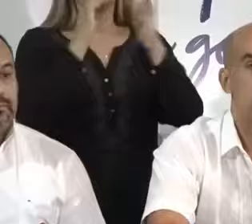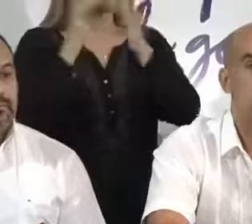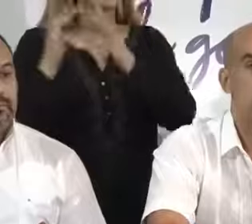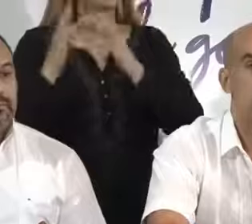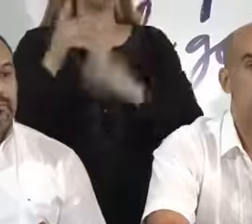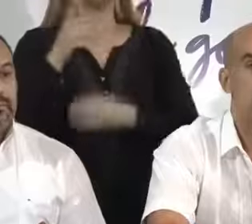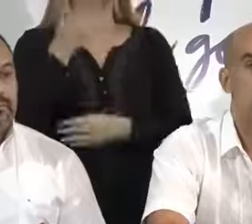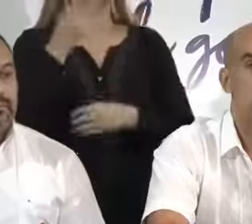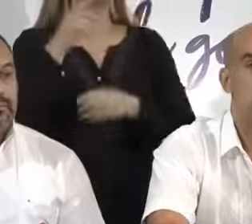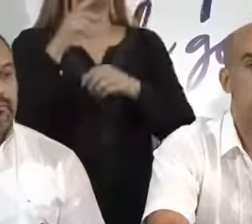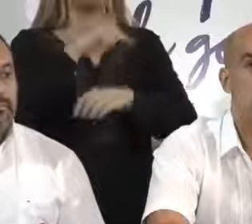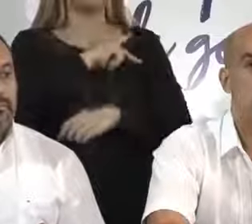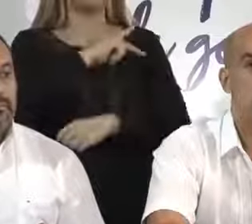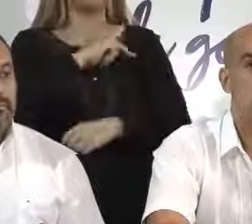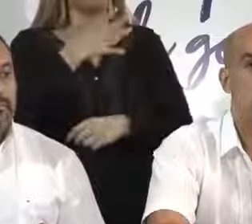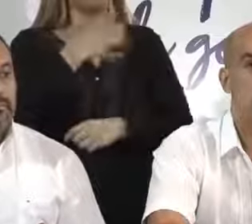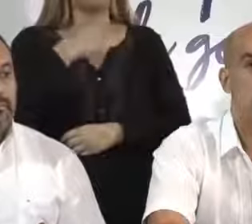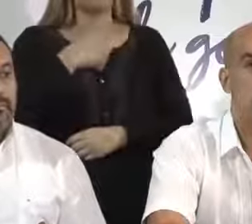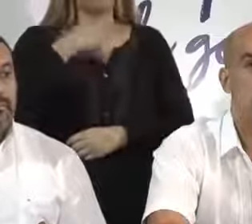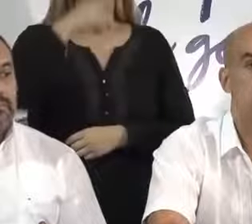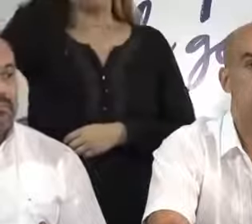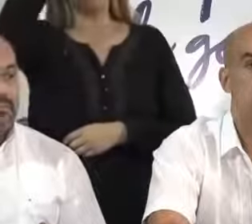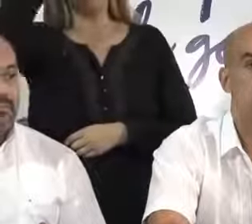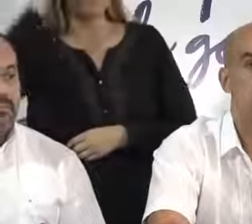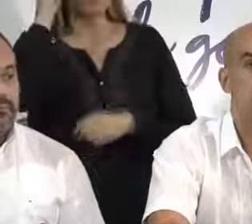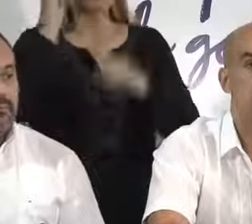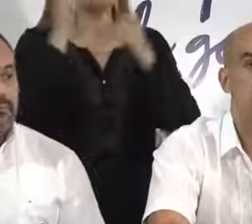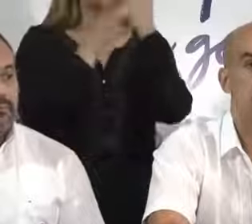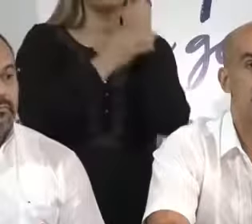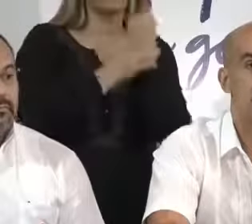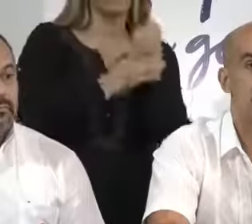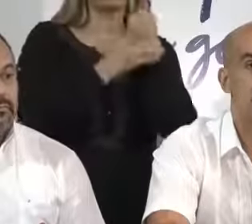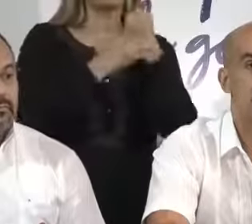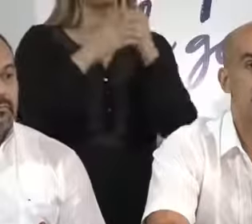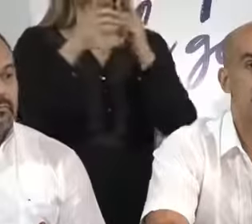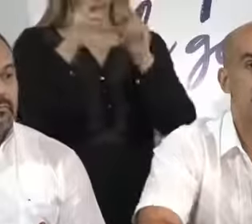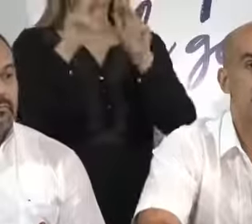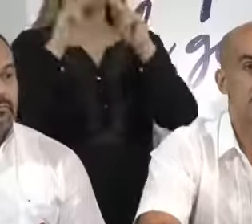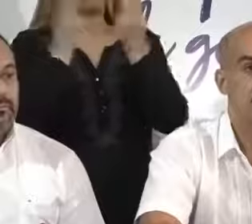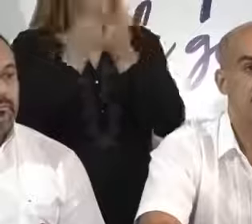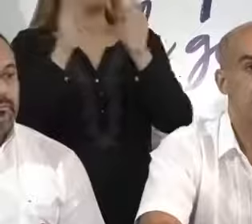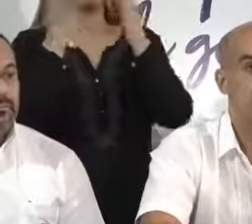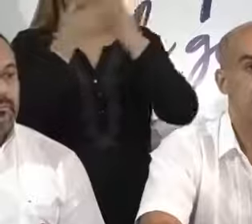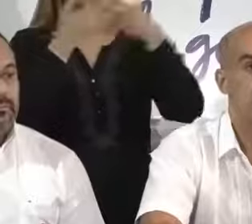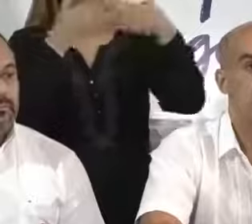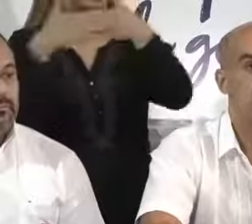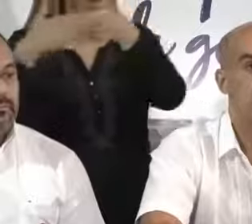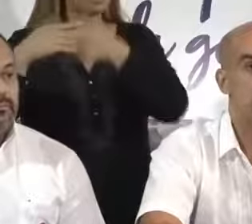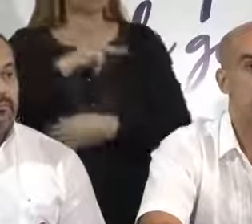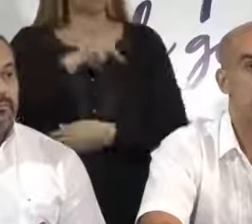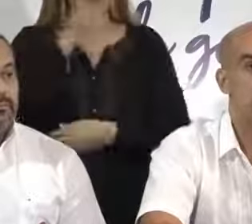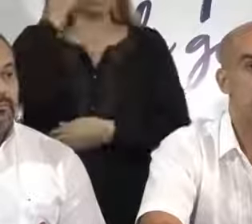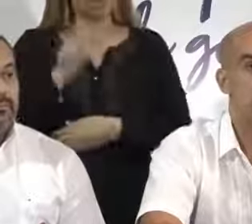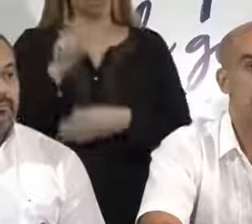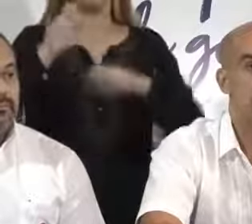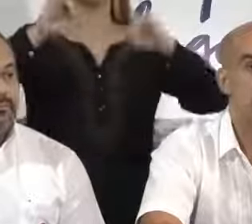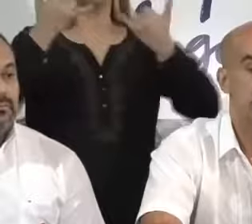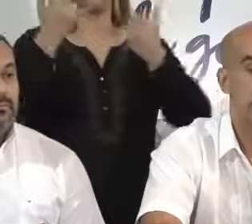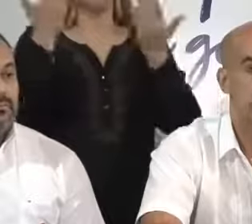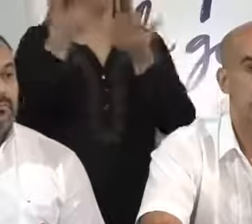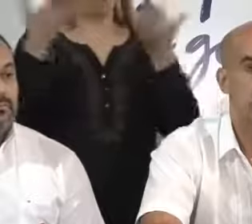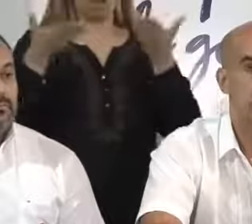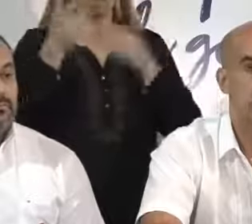de personal de Blanco como los contactos personales del paciente, están en este mismo momento siendo